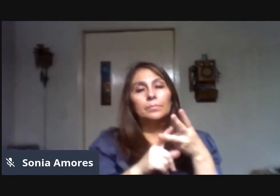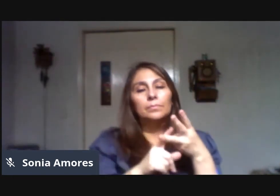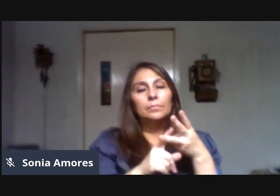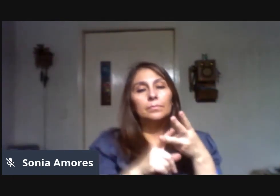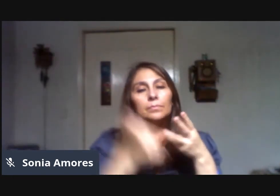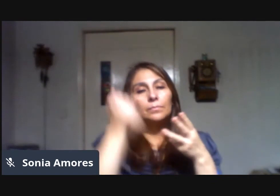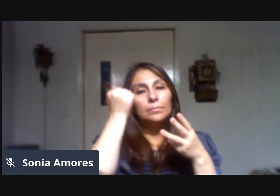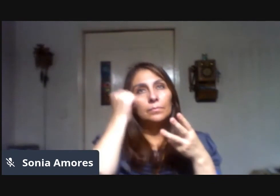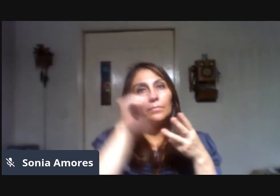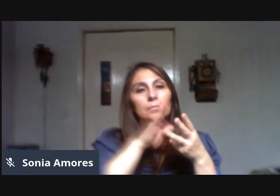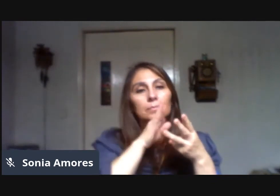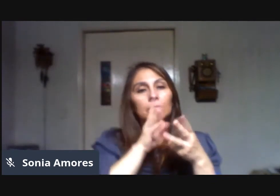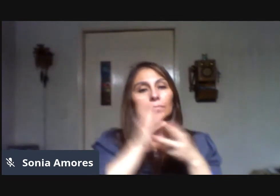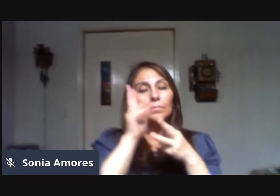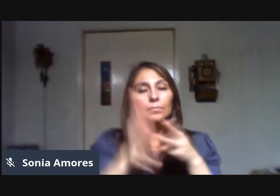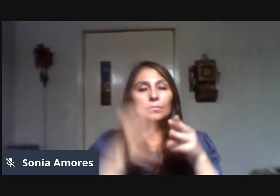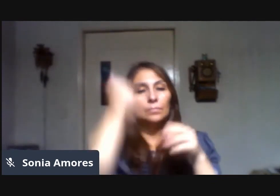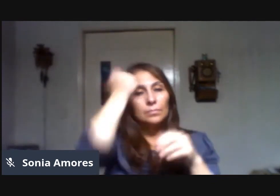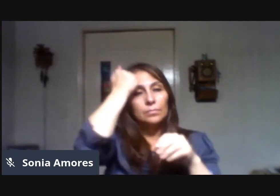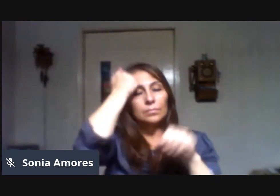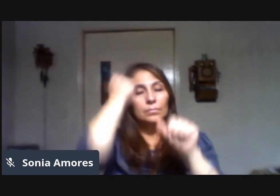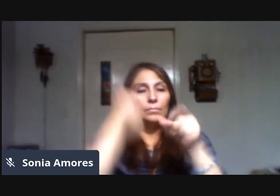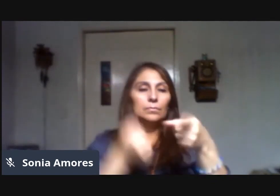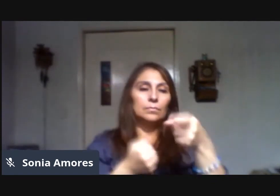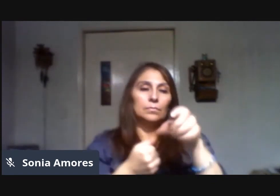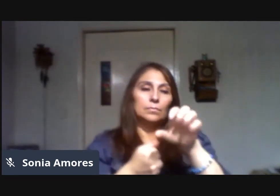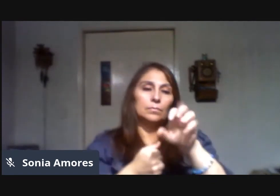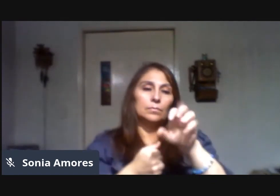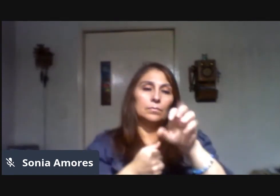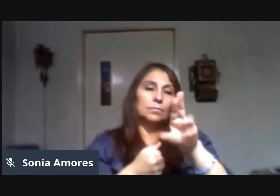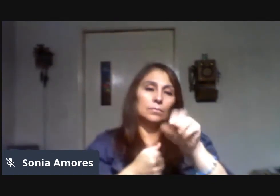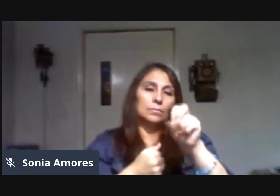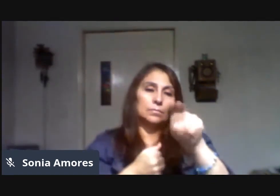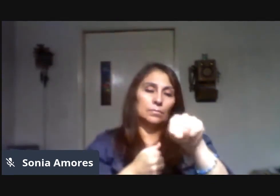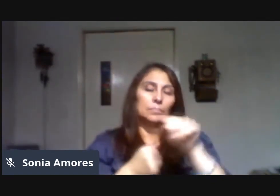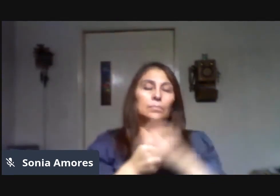pueda responder. Emily Rincón Romero nos pregunta,